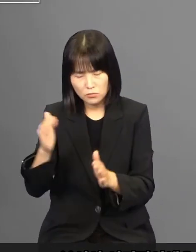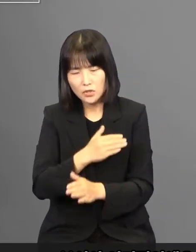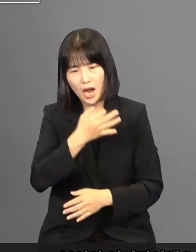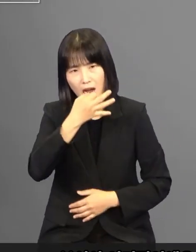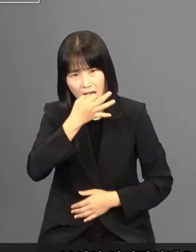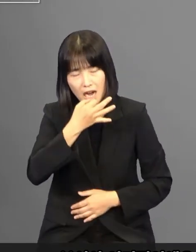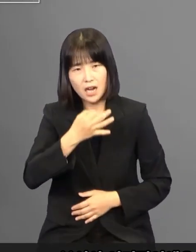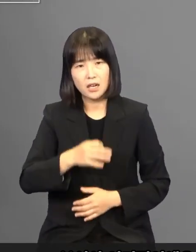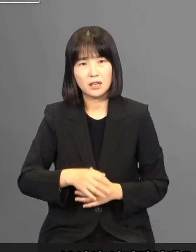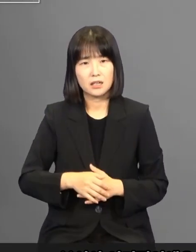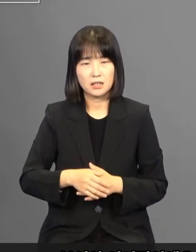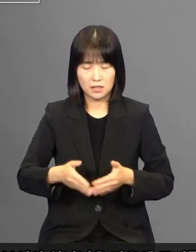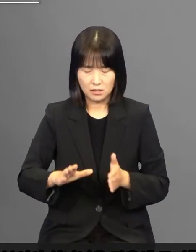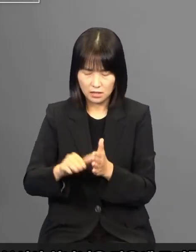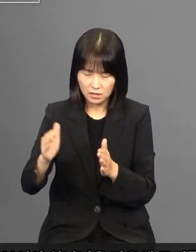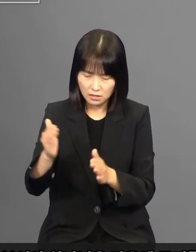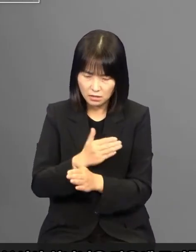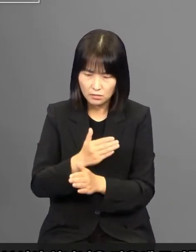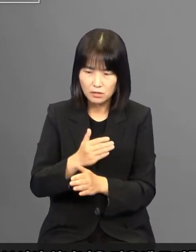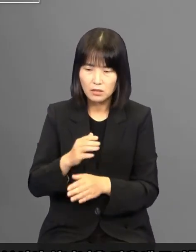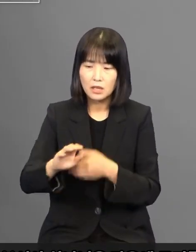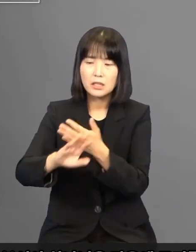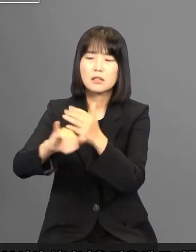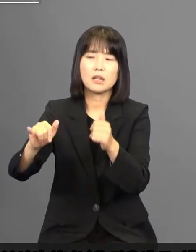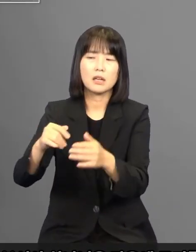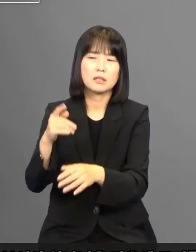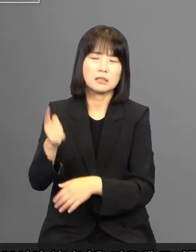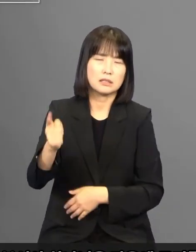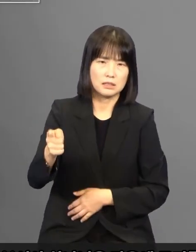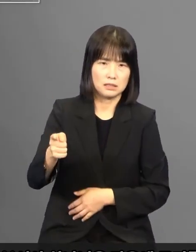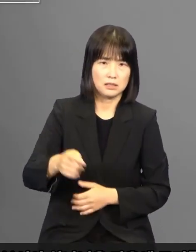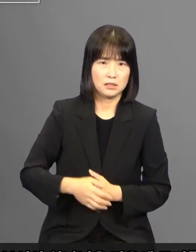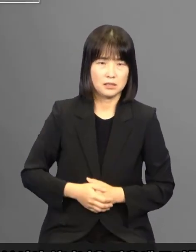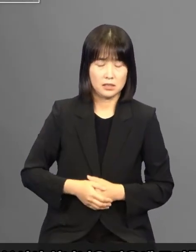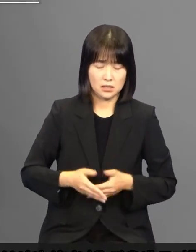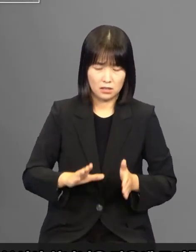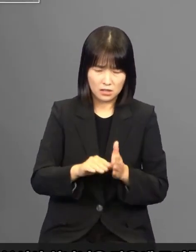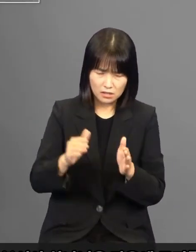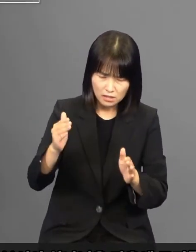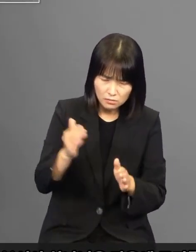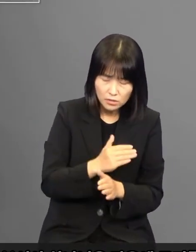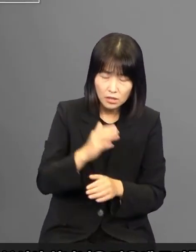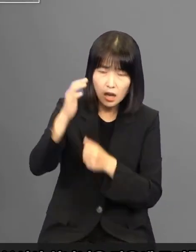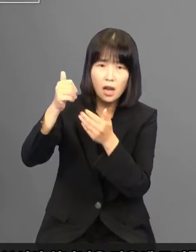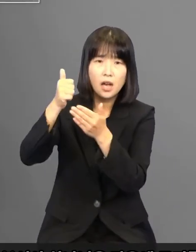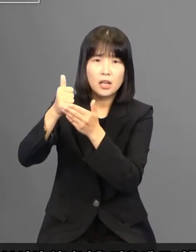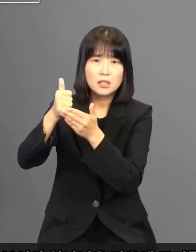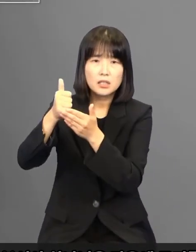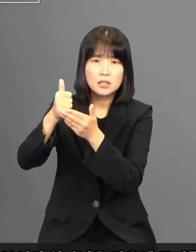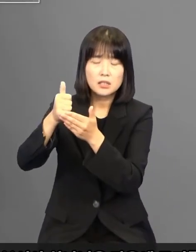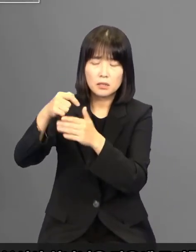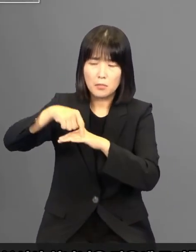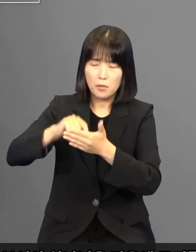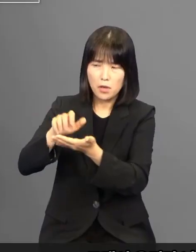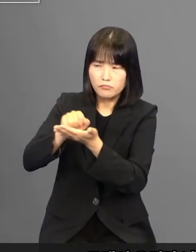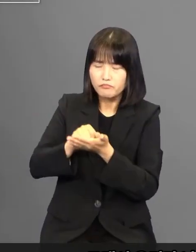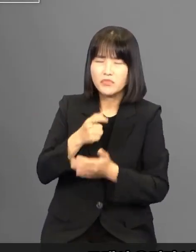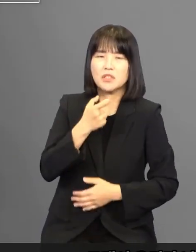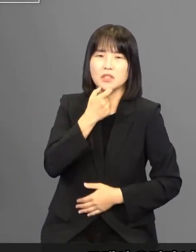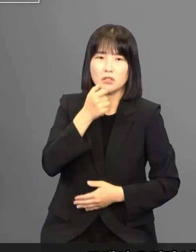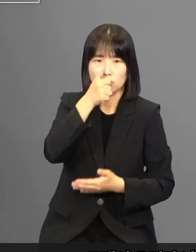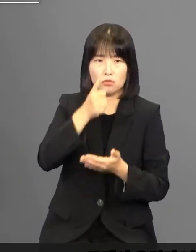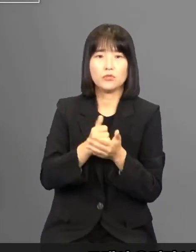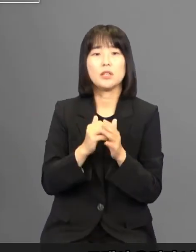탓하는 사람들입니다. 본성상 하나님을 마음에 두기를 싫어하는 본성을 갖고 있는 죄인이지요.